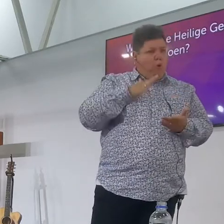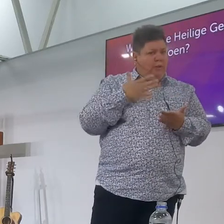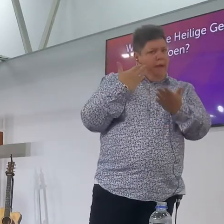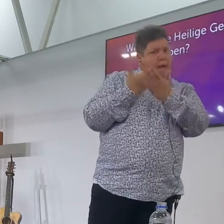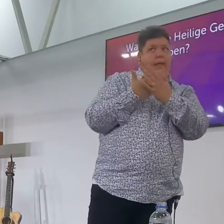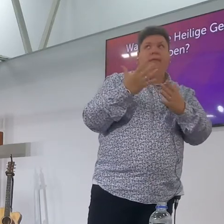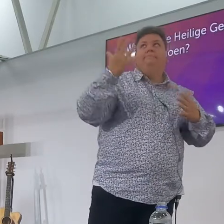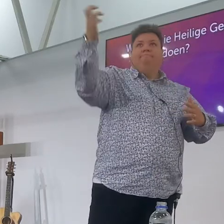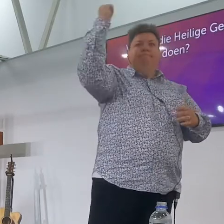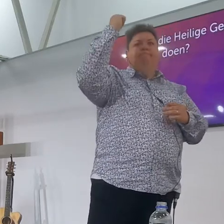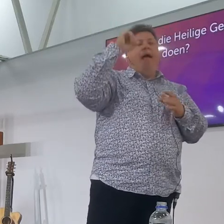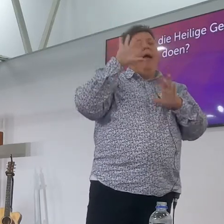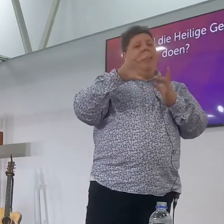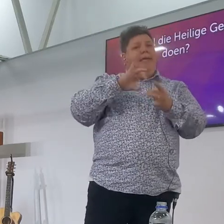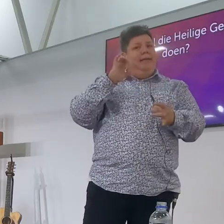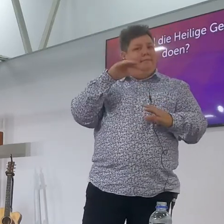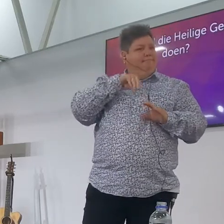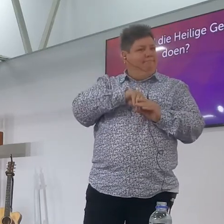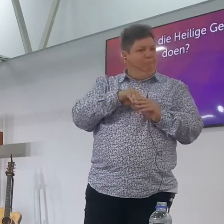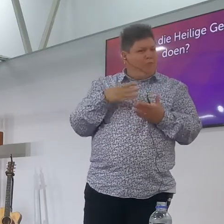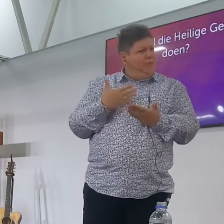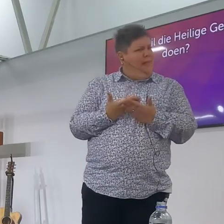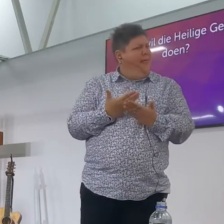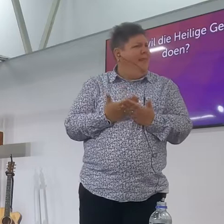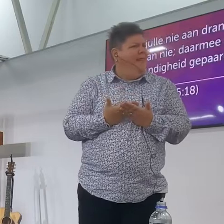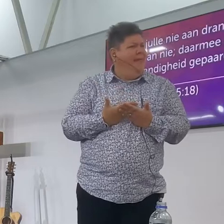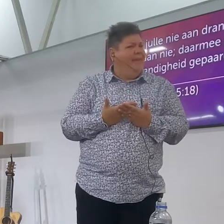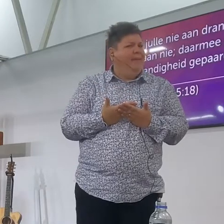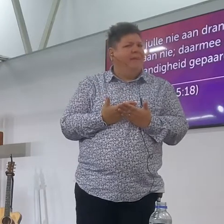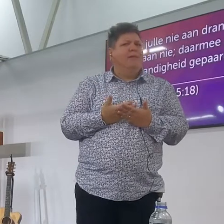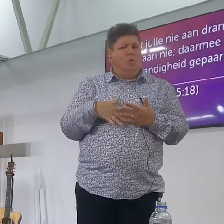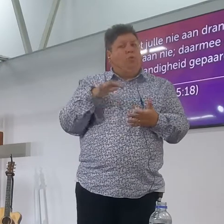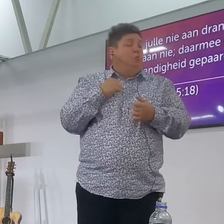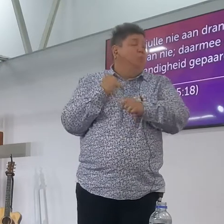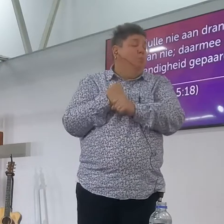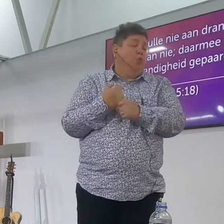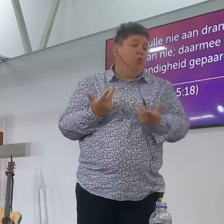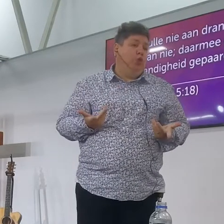kan nastreef, iets wat ek en jy in ons lewe behoort te inkorporeer.